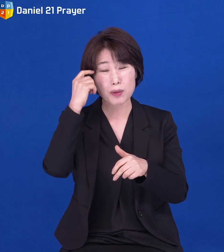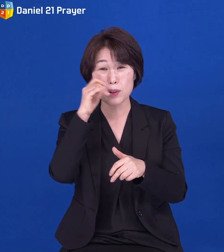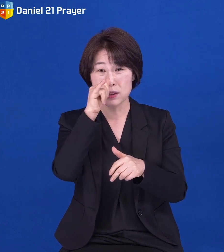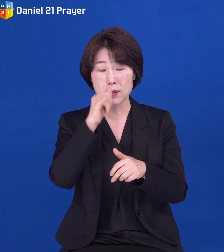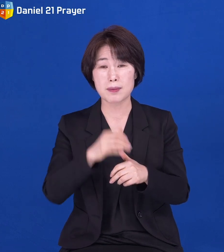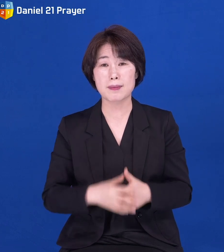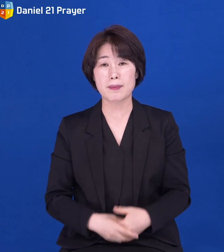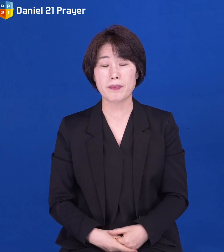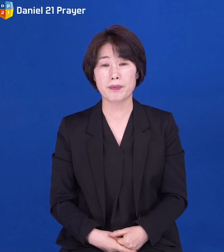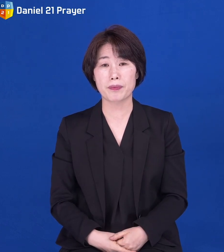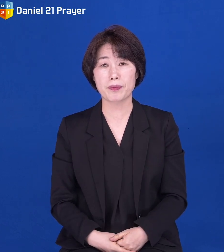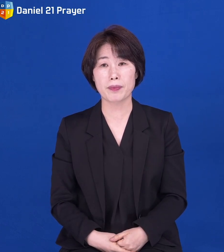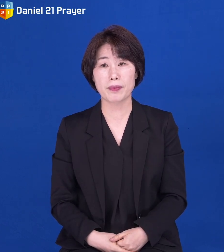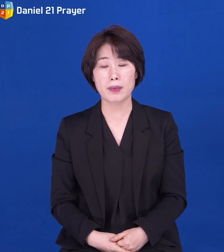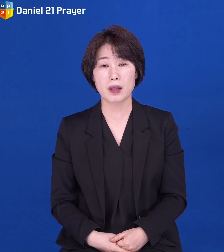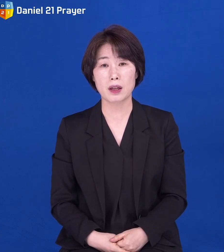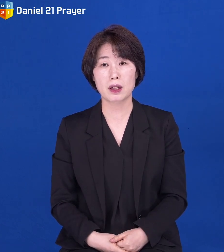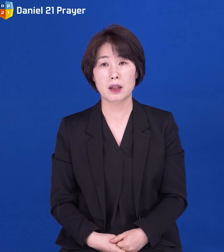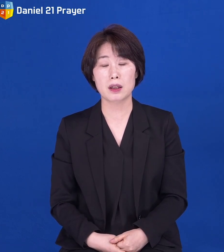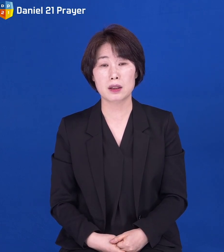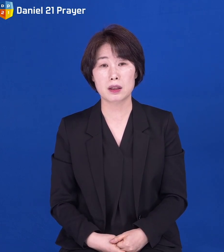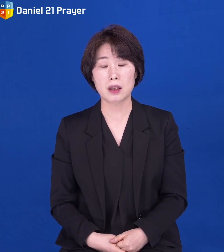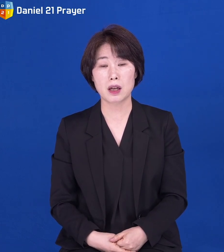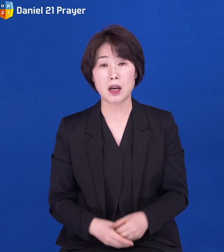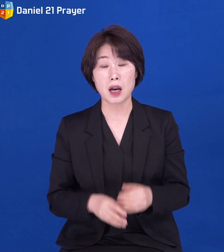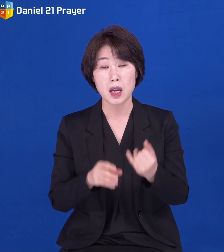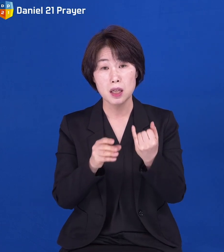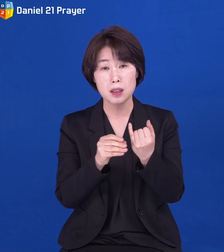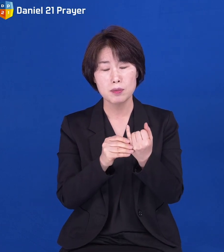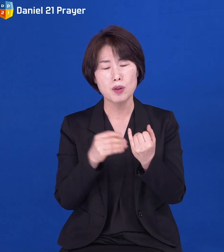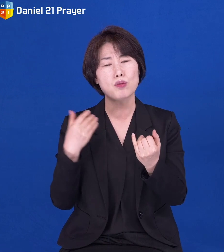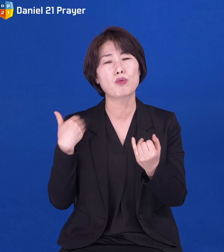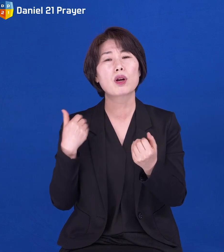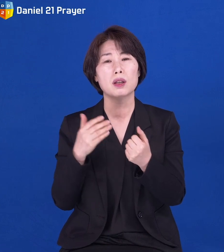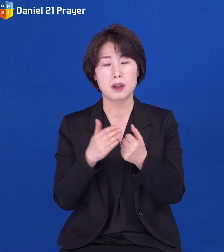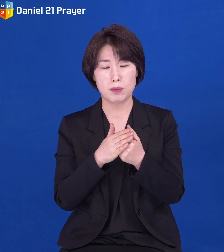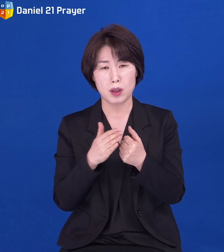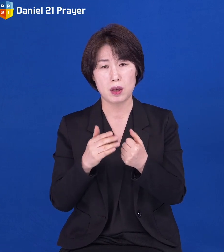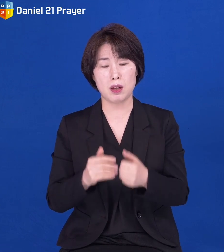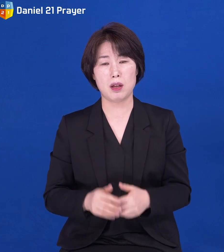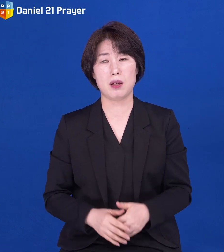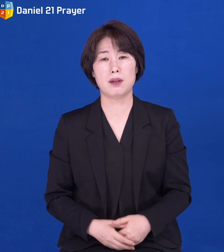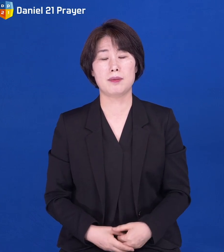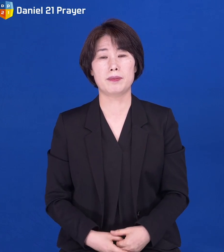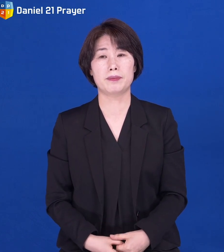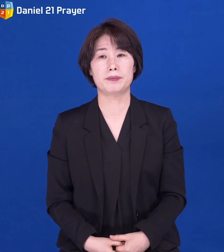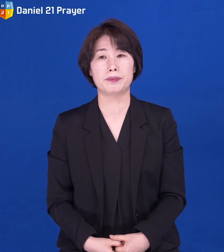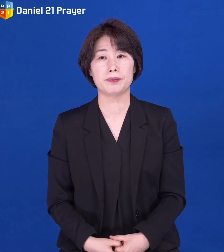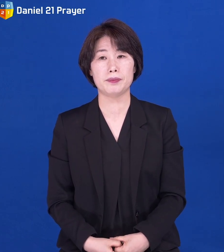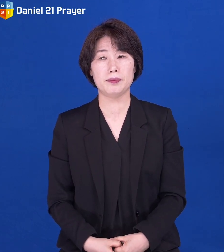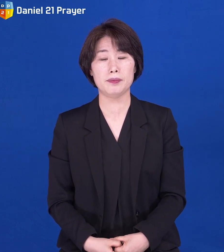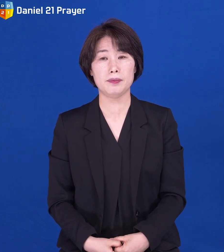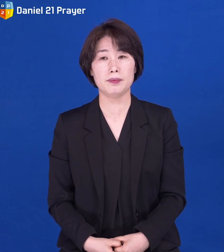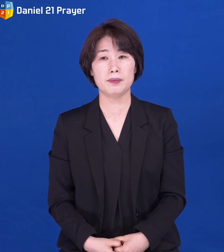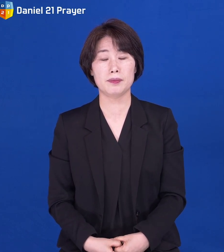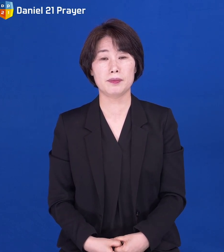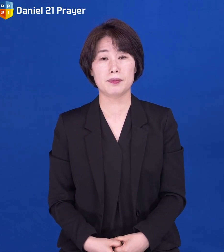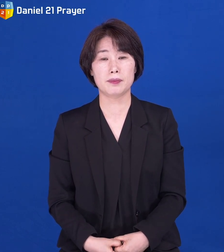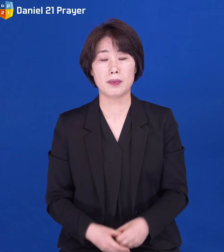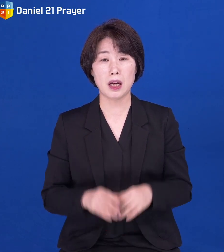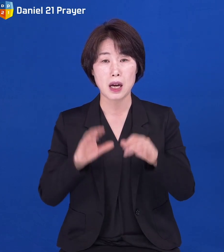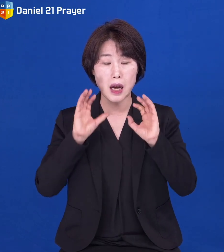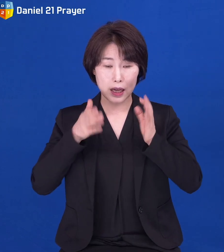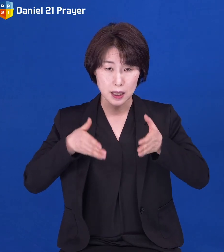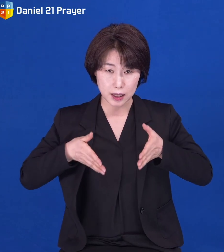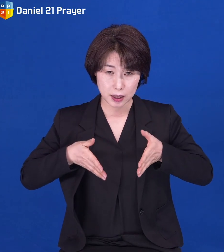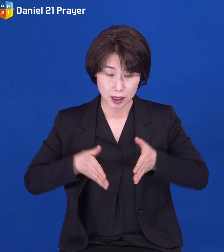날 준비만 했었죠. 정말 아기가 생긴지 모르고 이 작품을 한 거기 때문에. 그래서 이제 아기를 딱 낳고